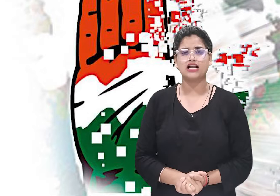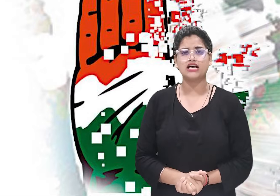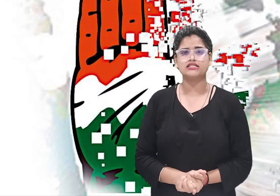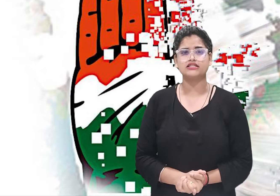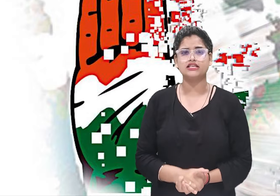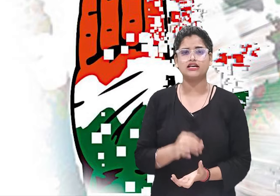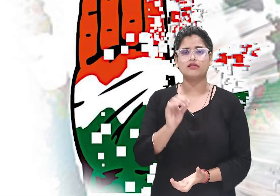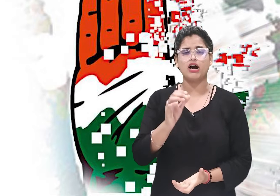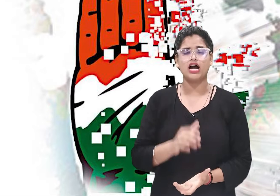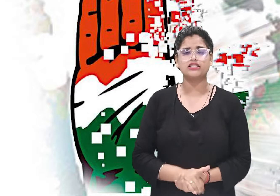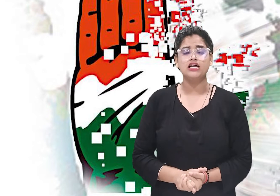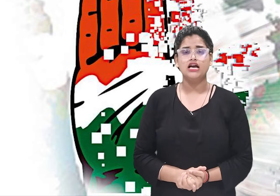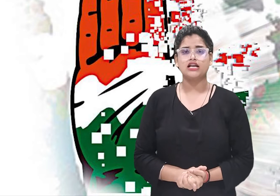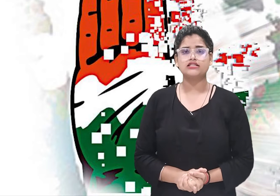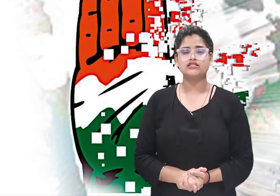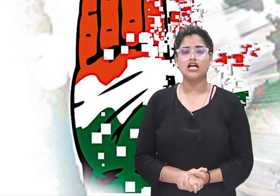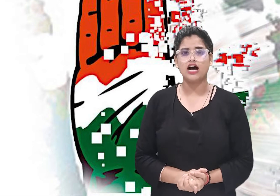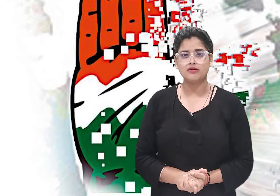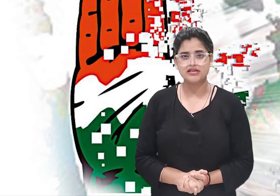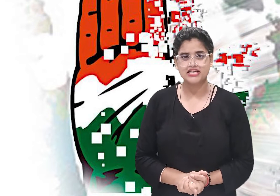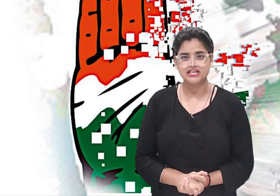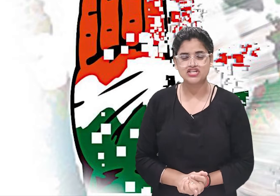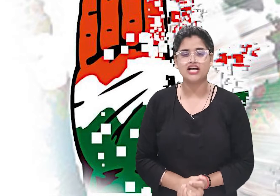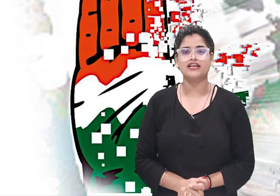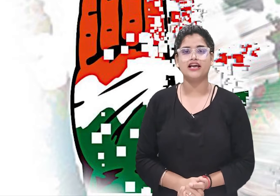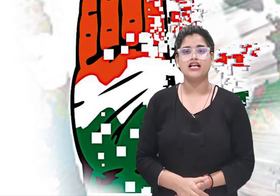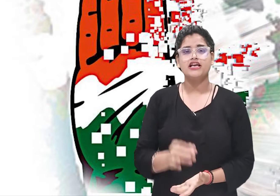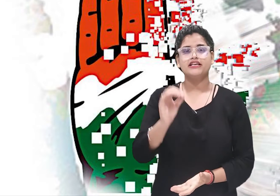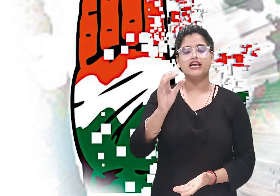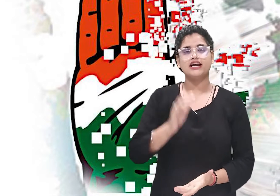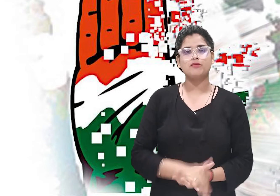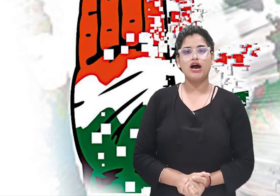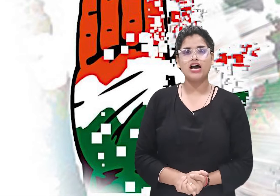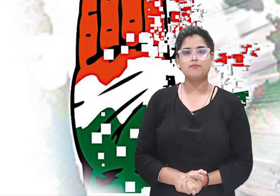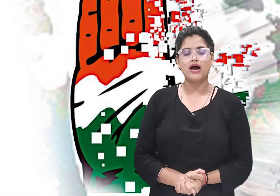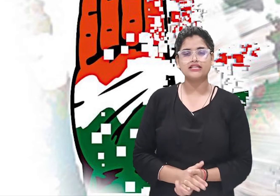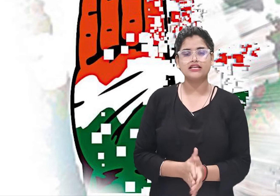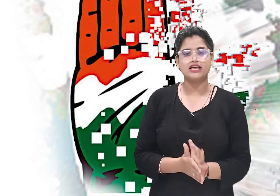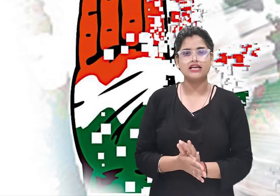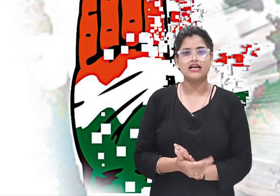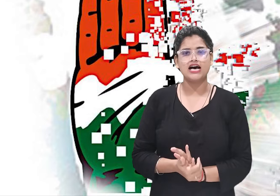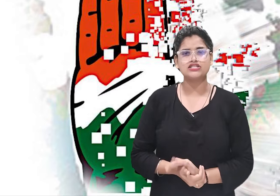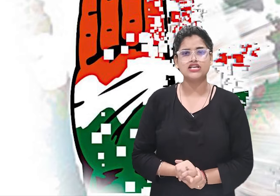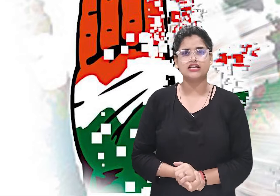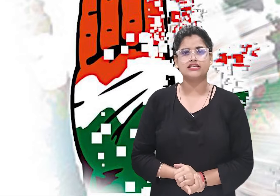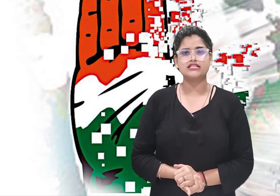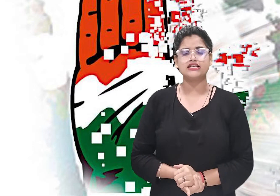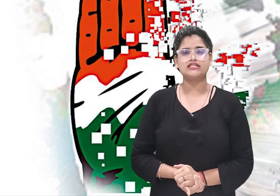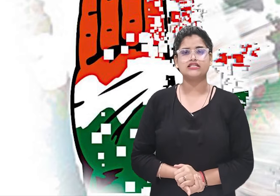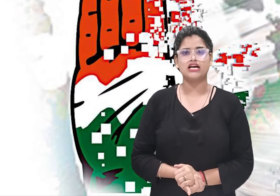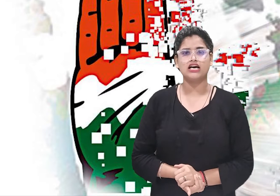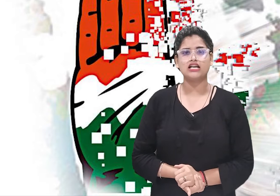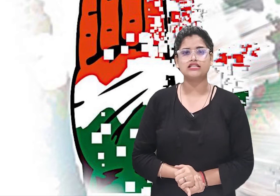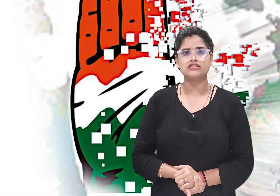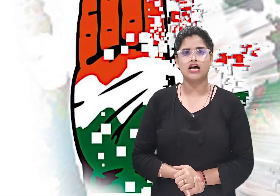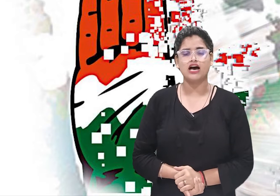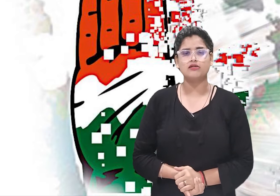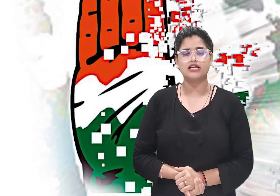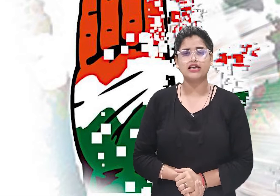राजनीतिक गर्माहट राजस्थान में देखी जा रही है यह गर्माहट पार्टी के राष्ट्रीय अध्यक्ष से ज्यादा राजस्थान के